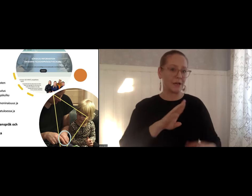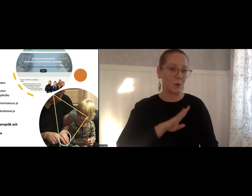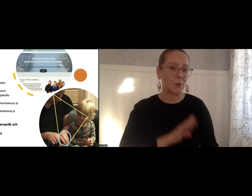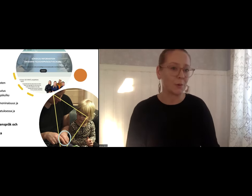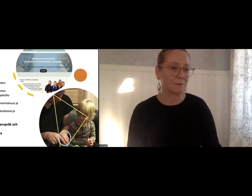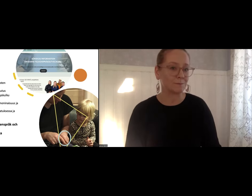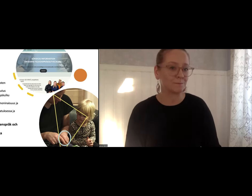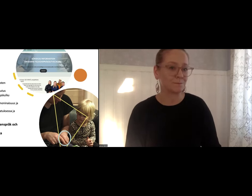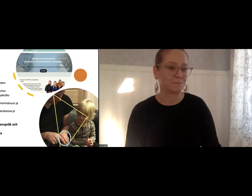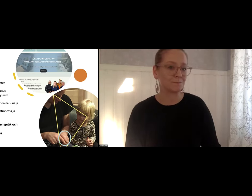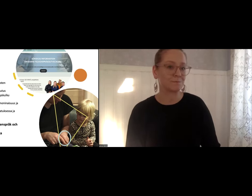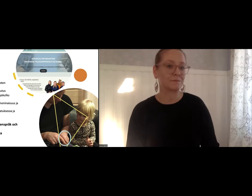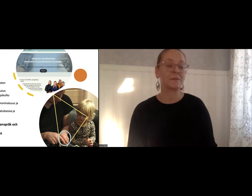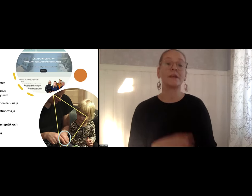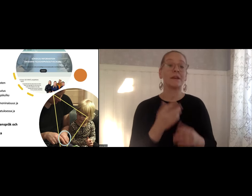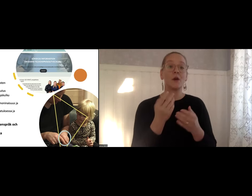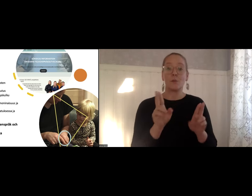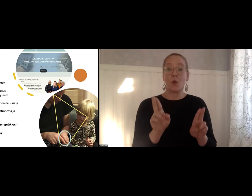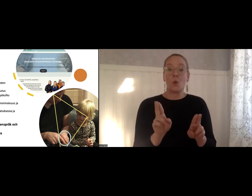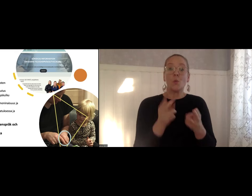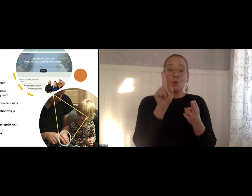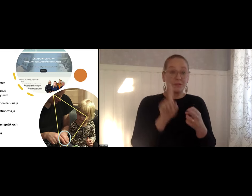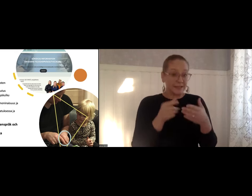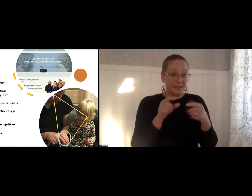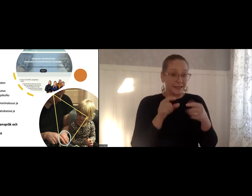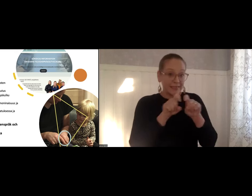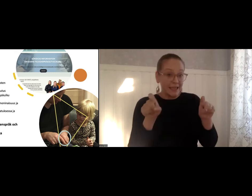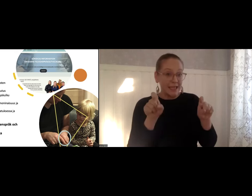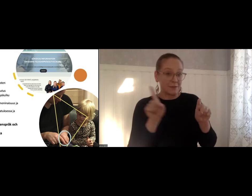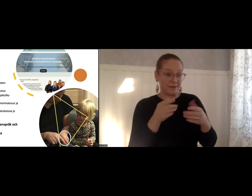perheessä ja kuinka moninainen tämä yhteisö on.